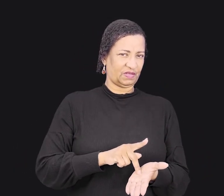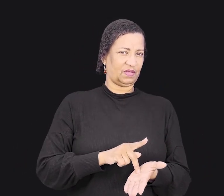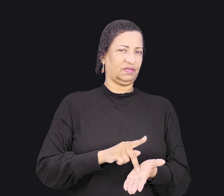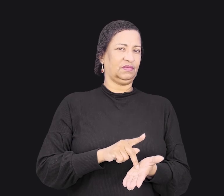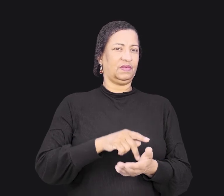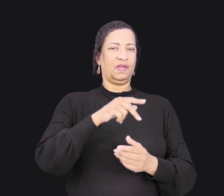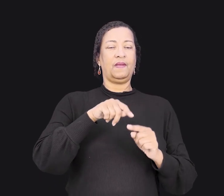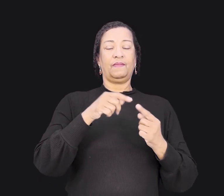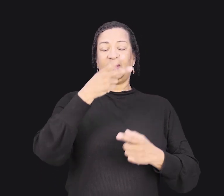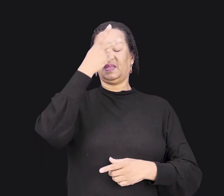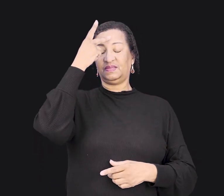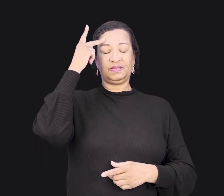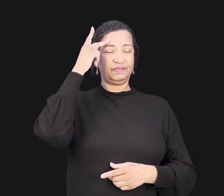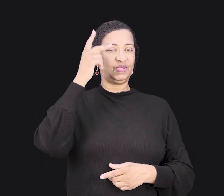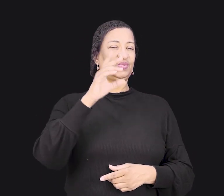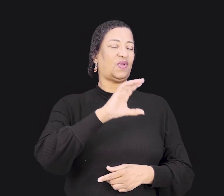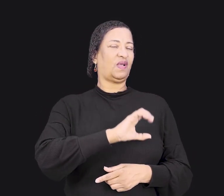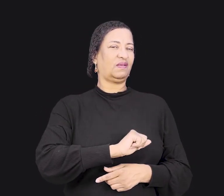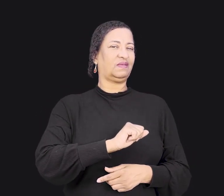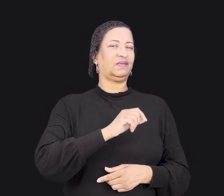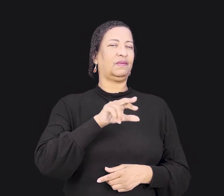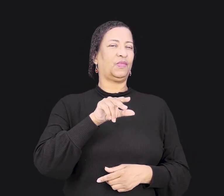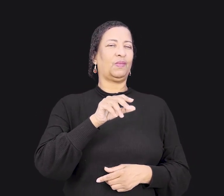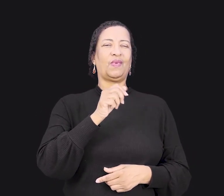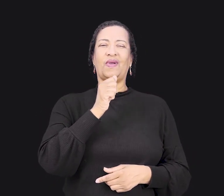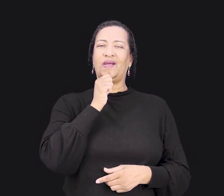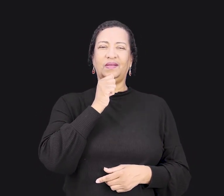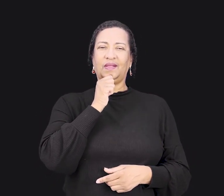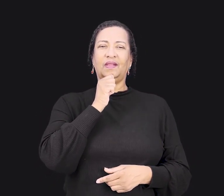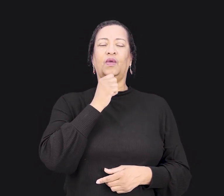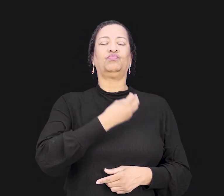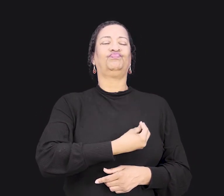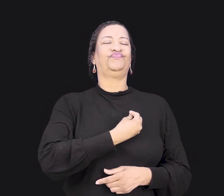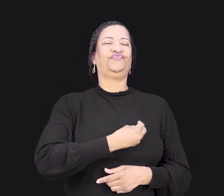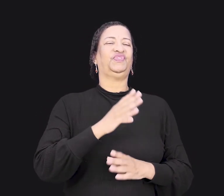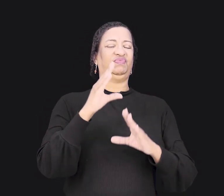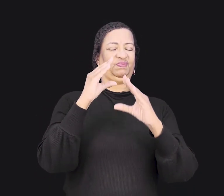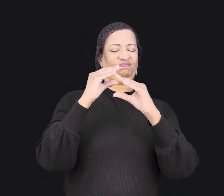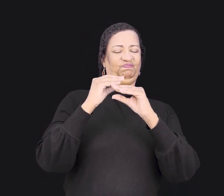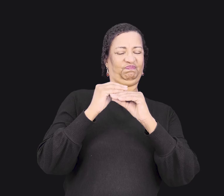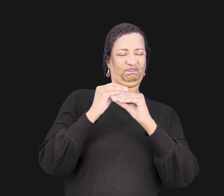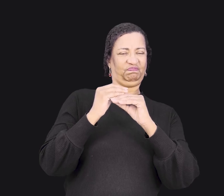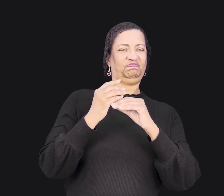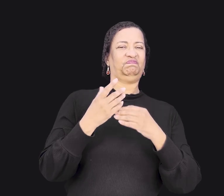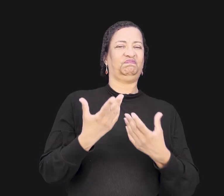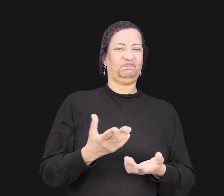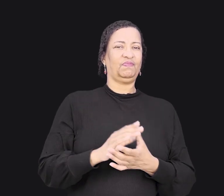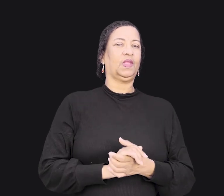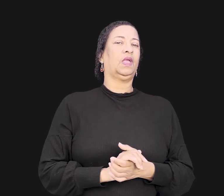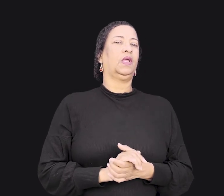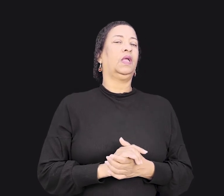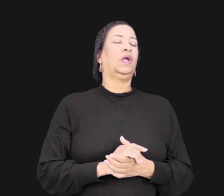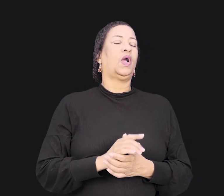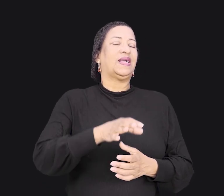seu irmão ainda está nas trevas, ainda anda nas trevas. Portanto, outro ponto da bússola da certeza é o amor pelo